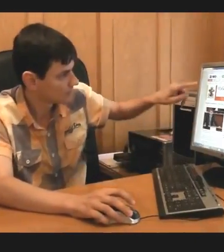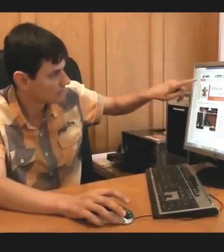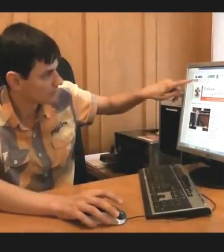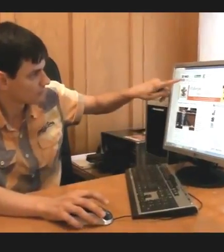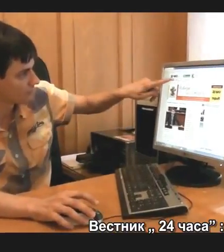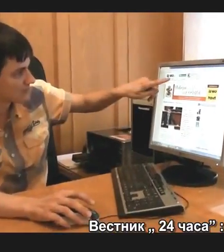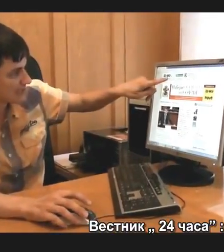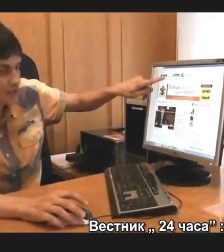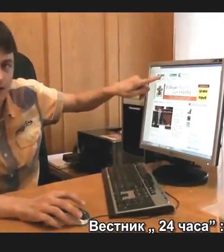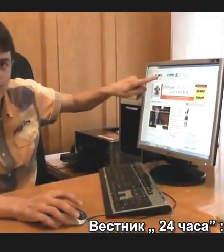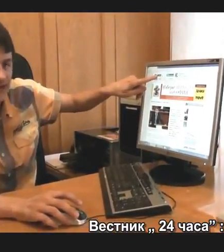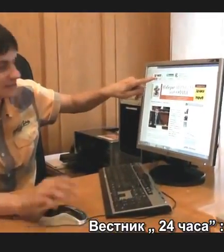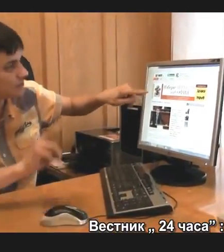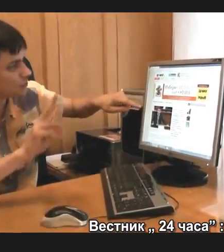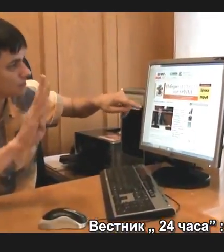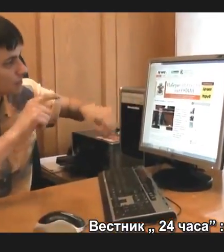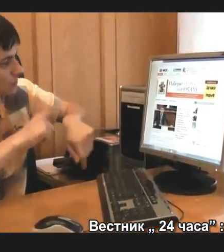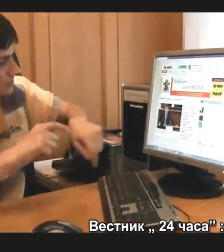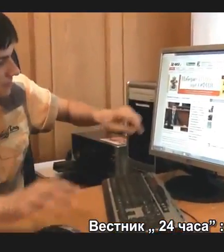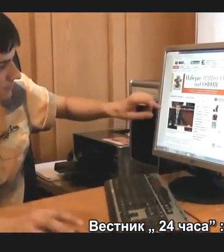Вестник 24 часа.